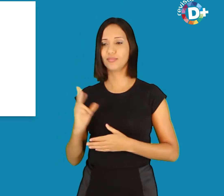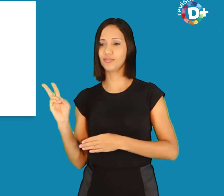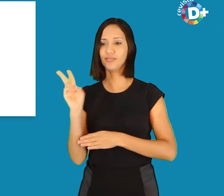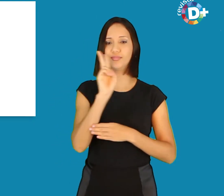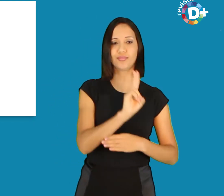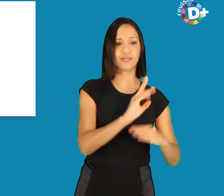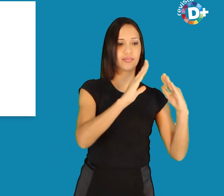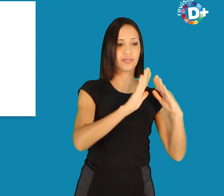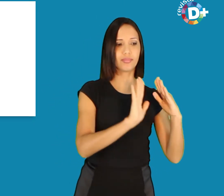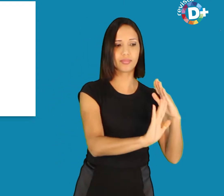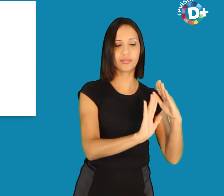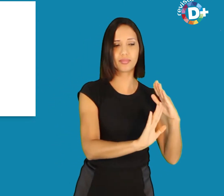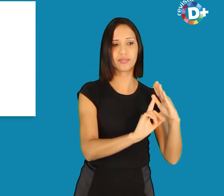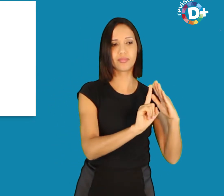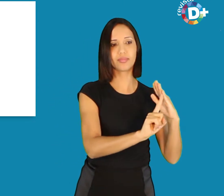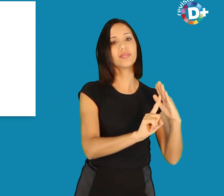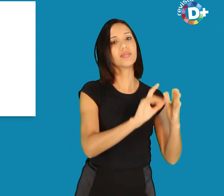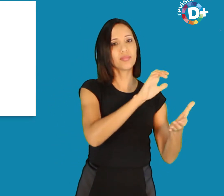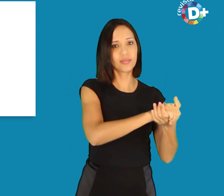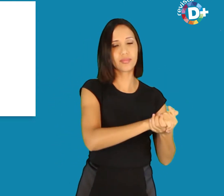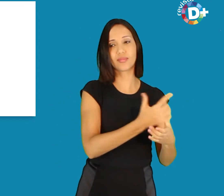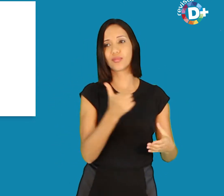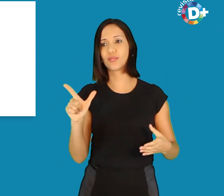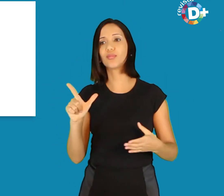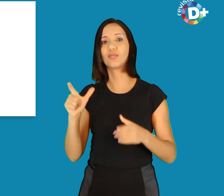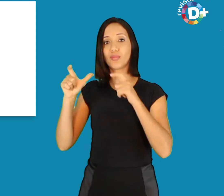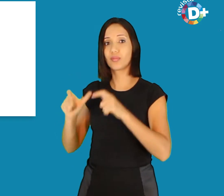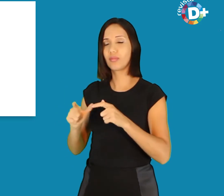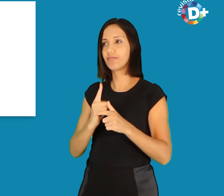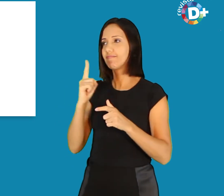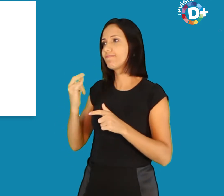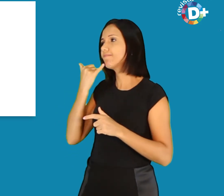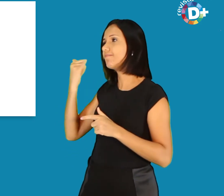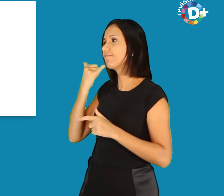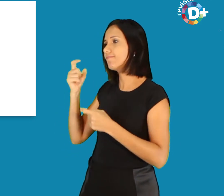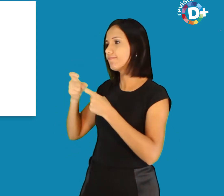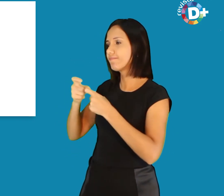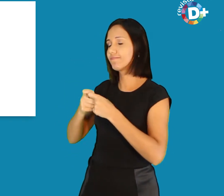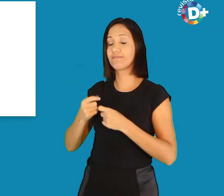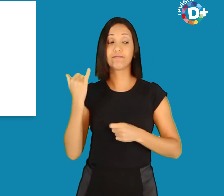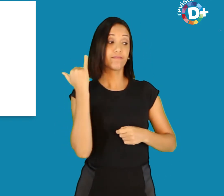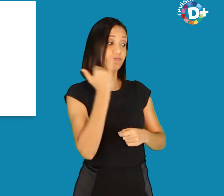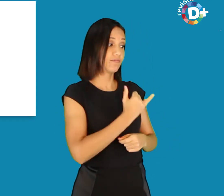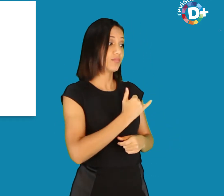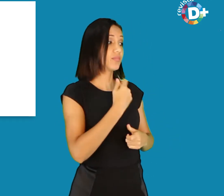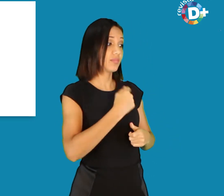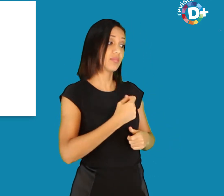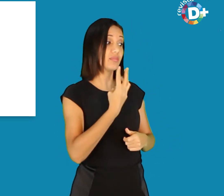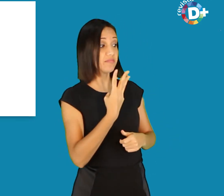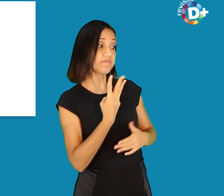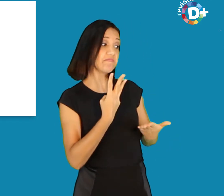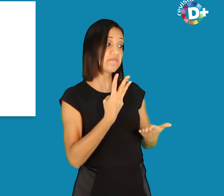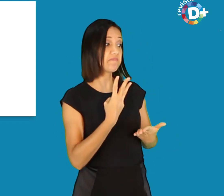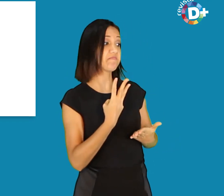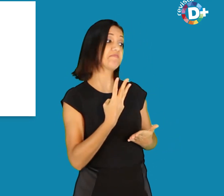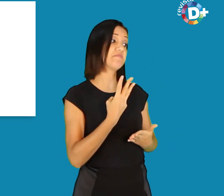na página começou a tomar remédio a batalhar e disse que continuaria a ter uma vida